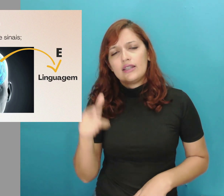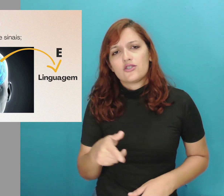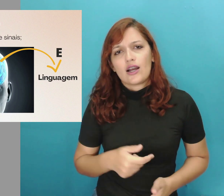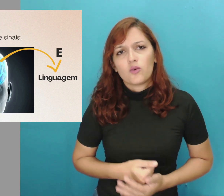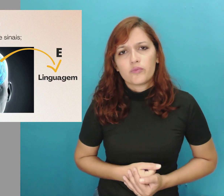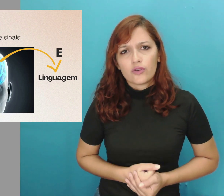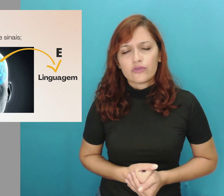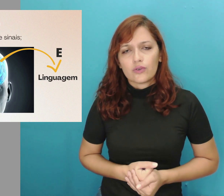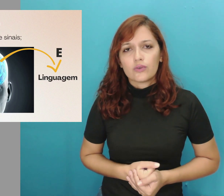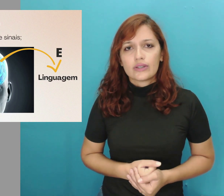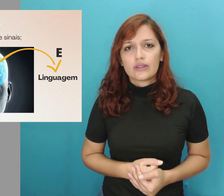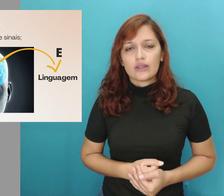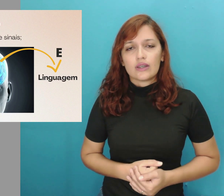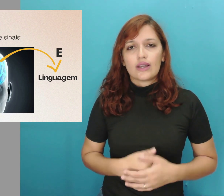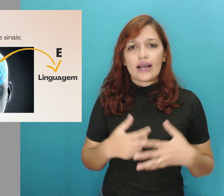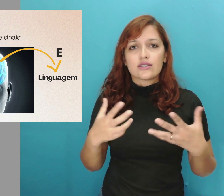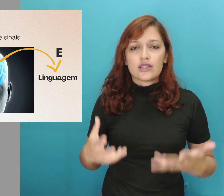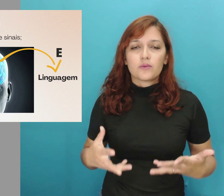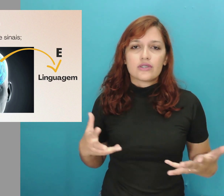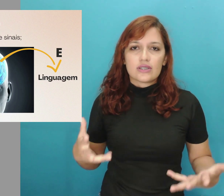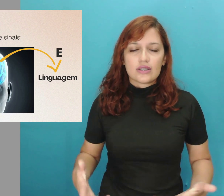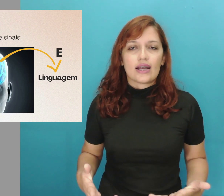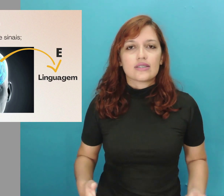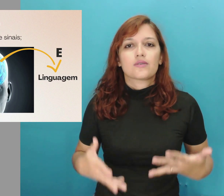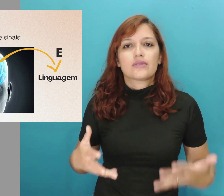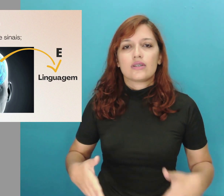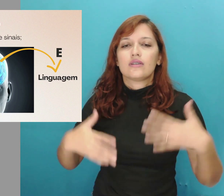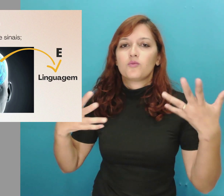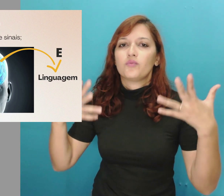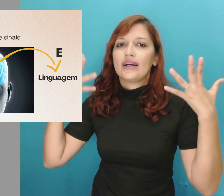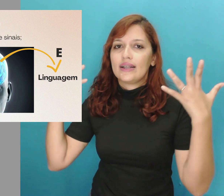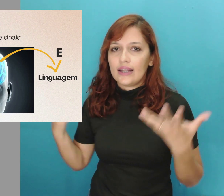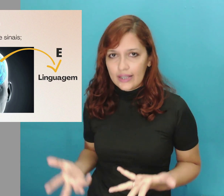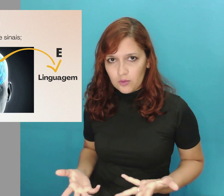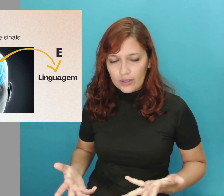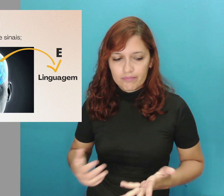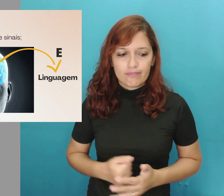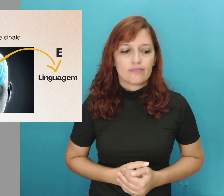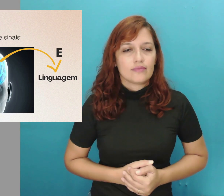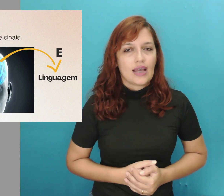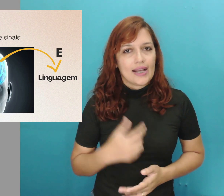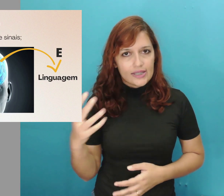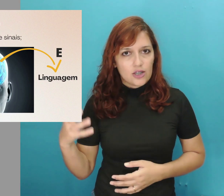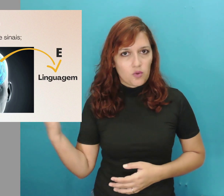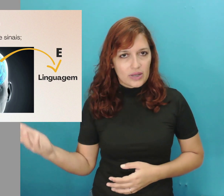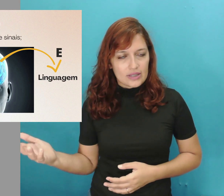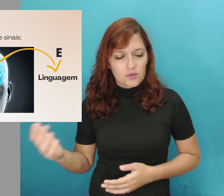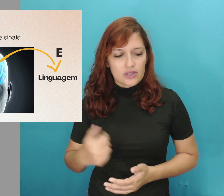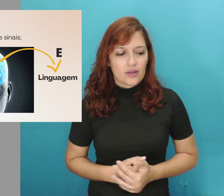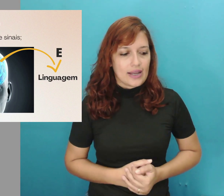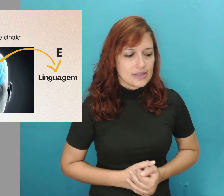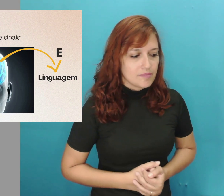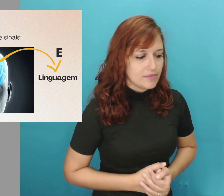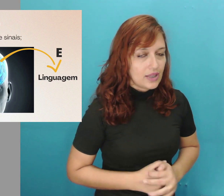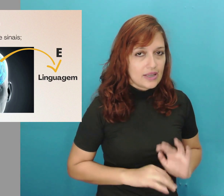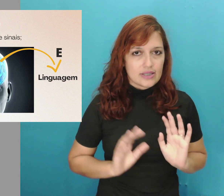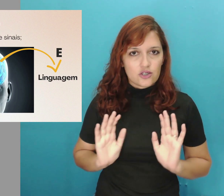já comprovou que as línguas de sinais são sim uma língua, assim como as línguas orais. Tem esse